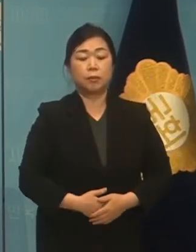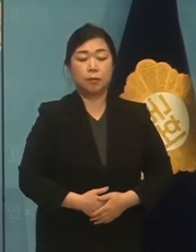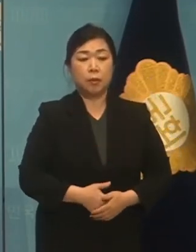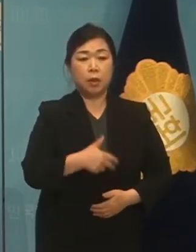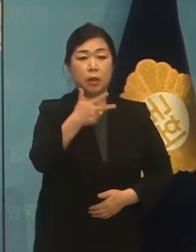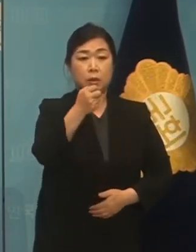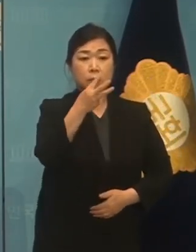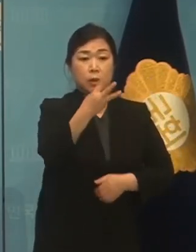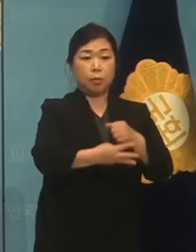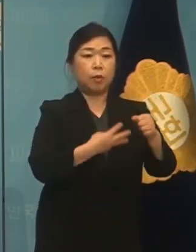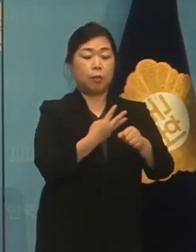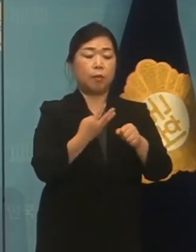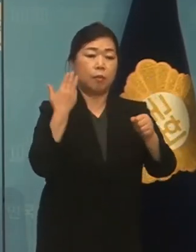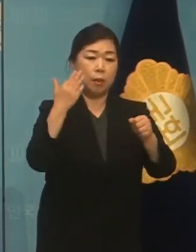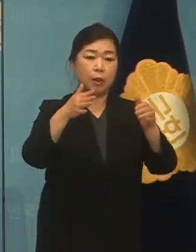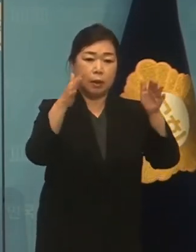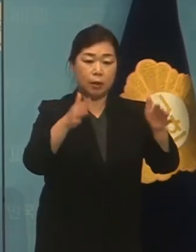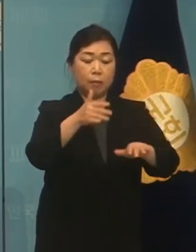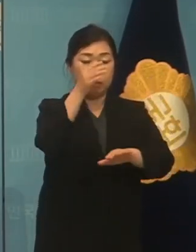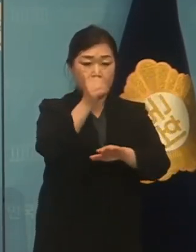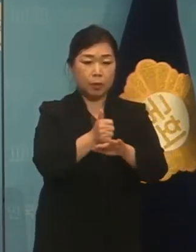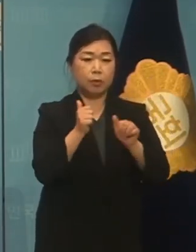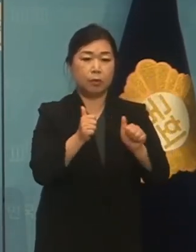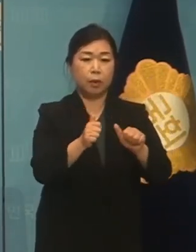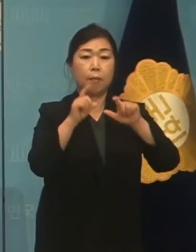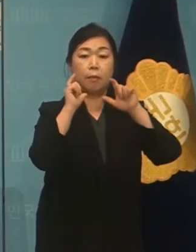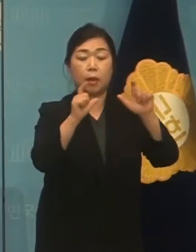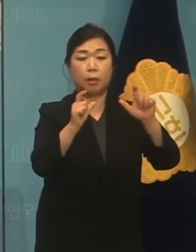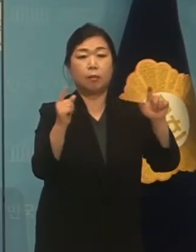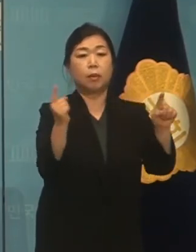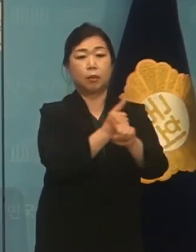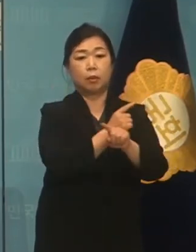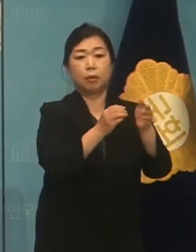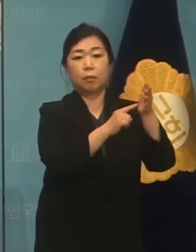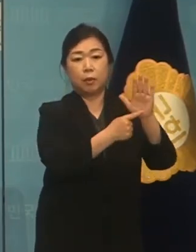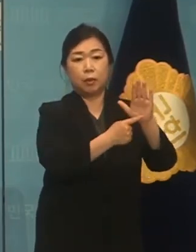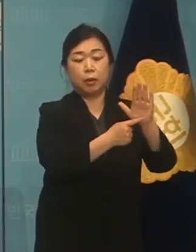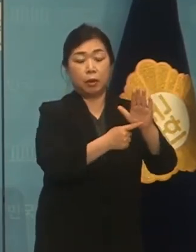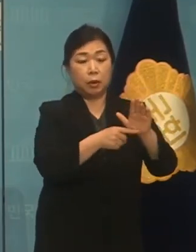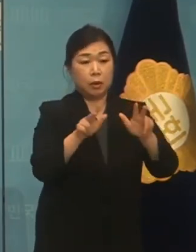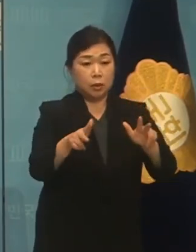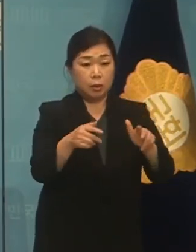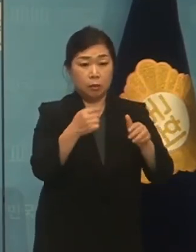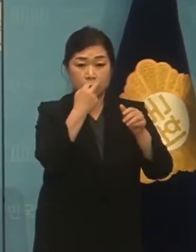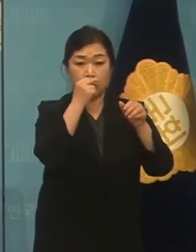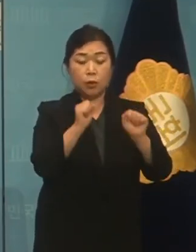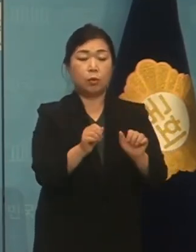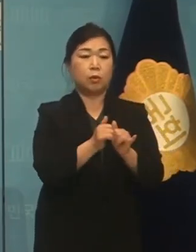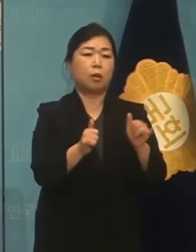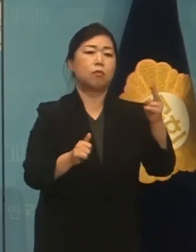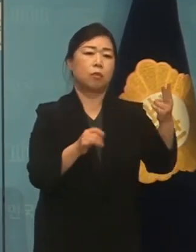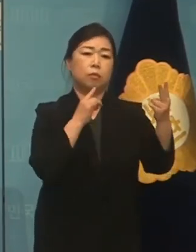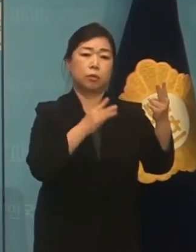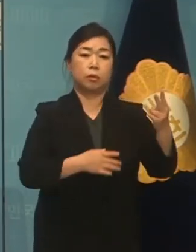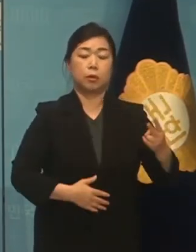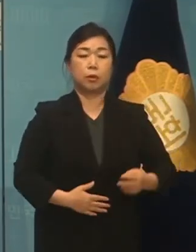73년 만의 선고로 너무나도 늦은 판결이었습니다. 피해자 중 확인된 생존자는 단 2명입니다.